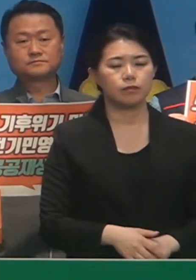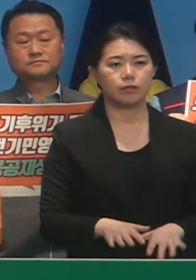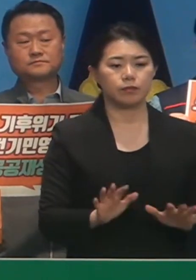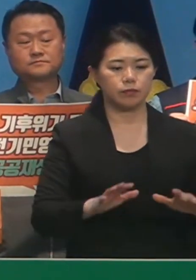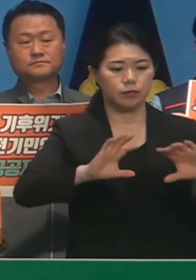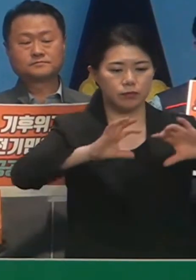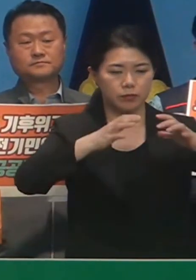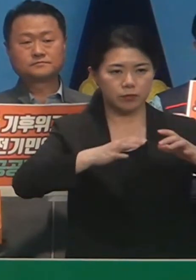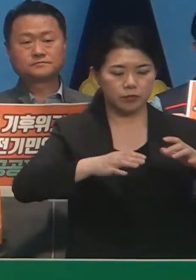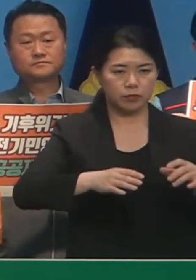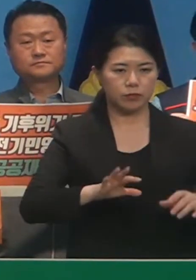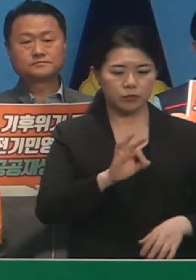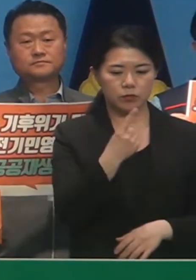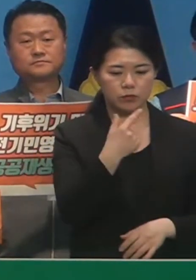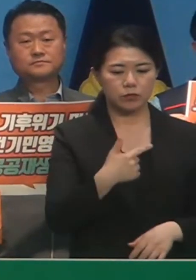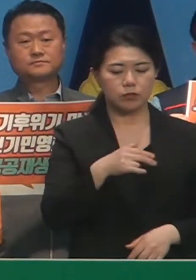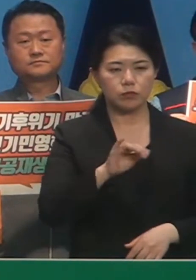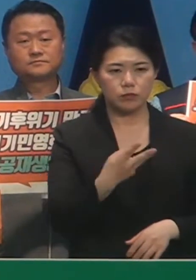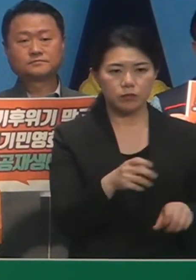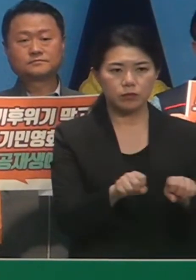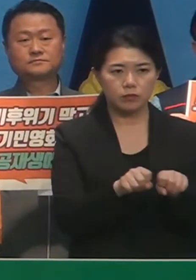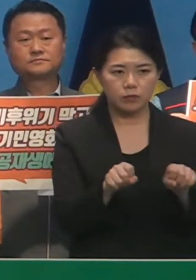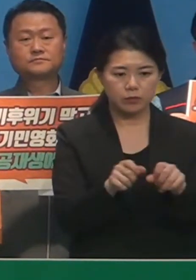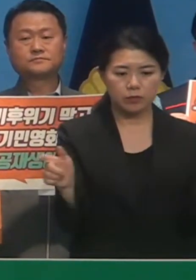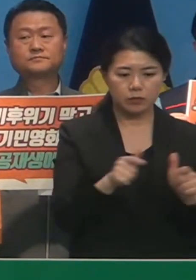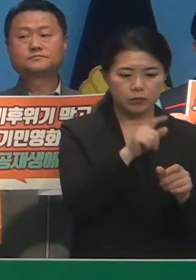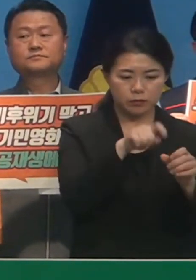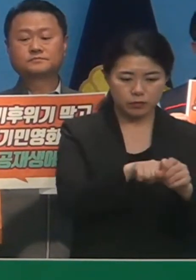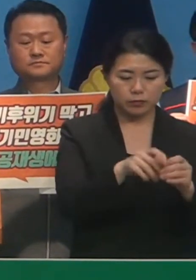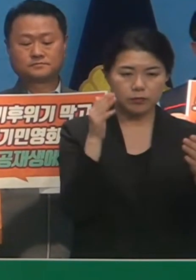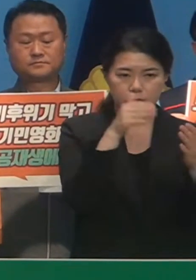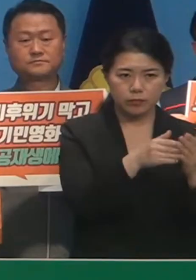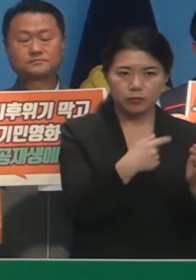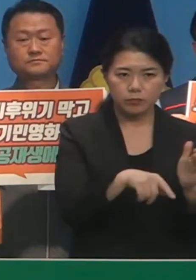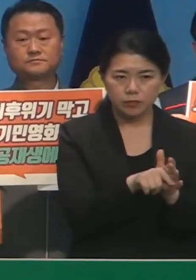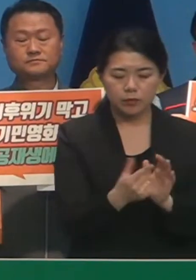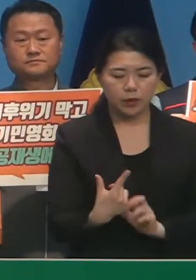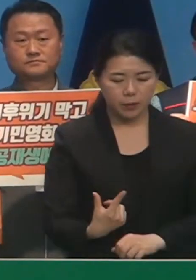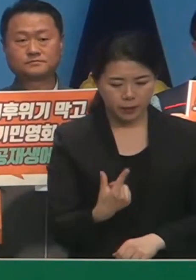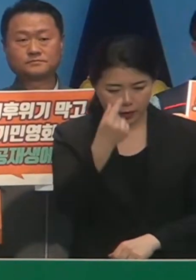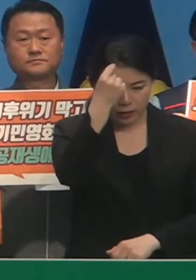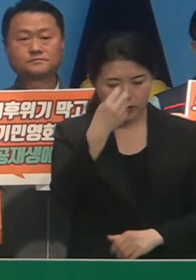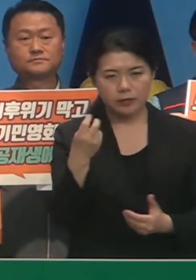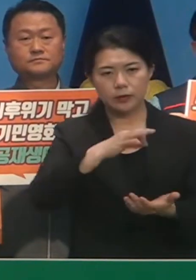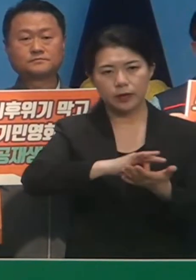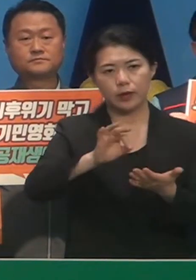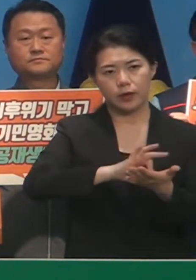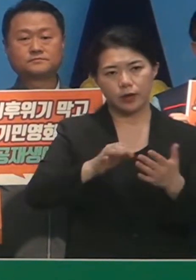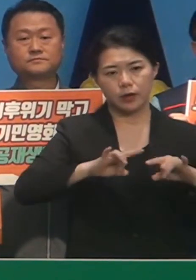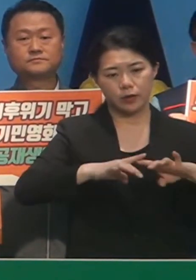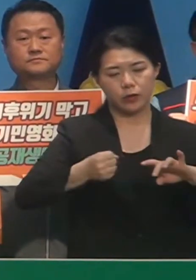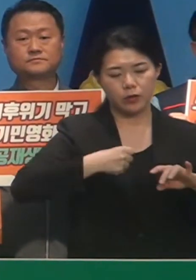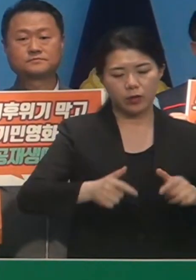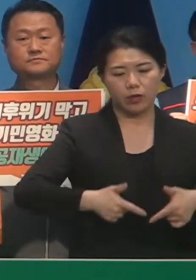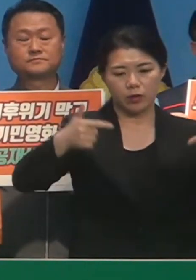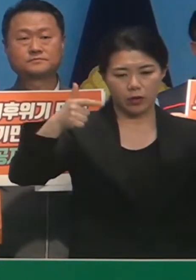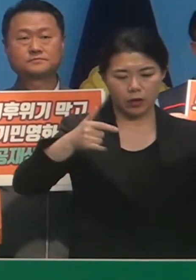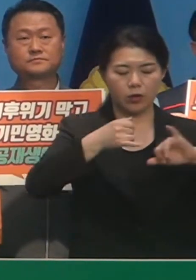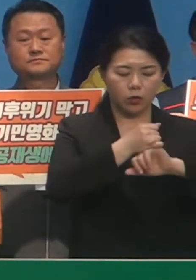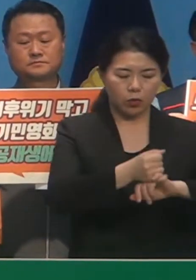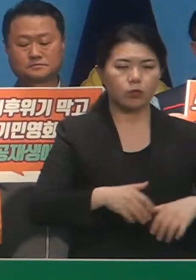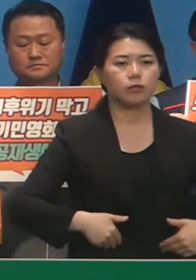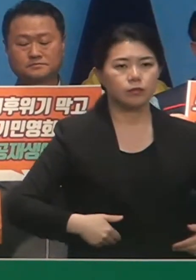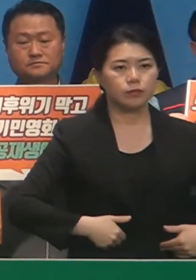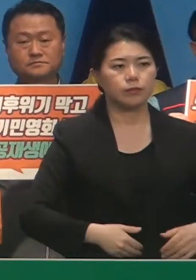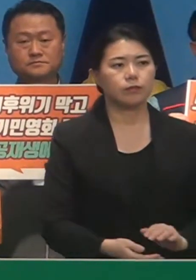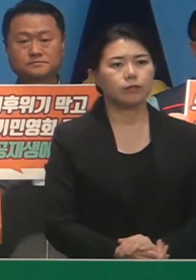이제 국가 온실가스 감축 목표를 달성하기 위해서는 속도감 있는 재생에너지 확대가 필수적인